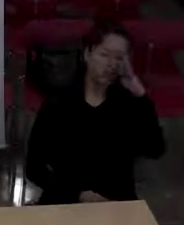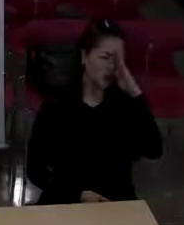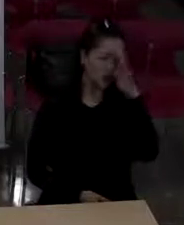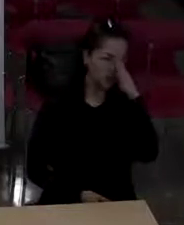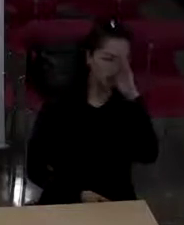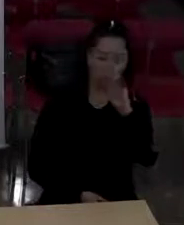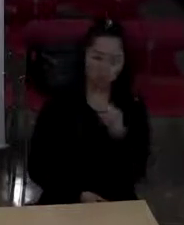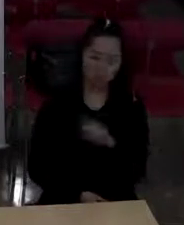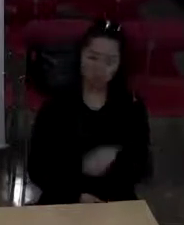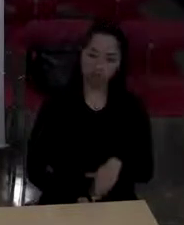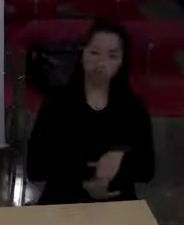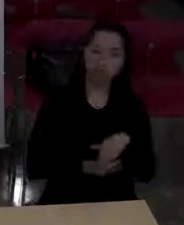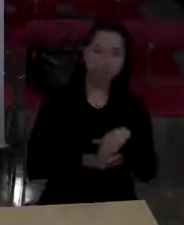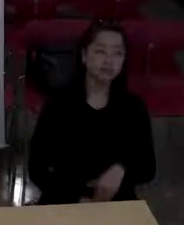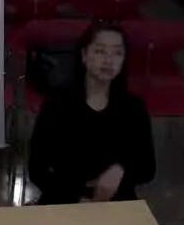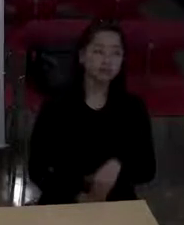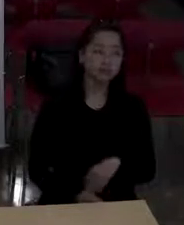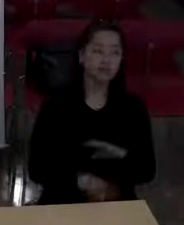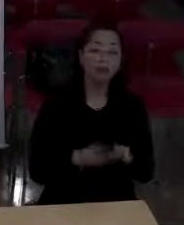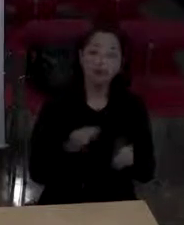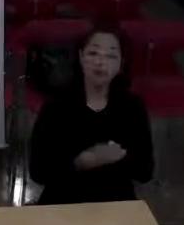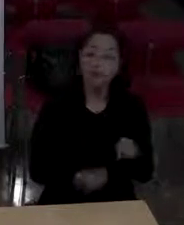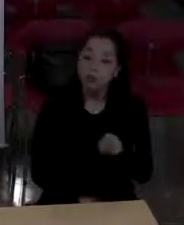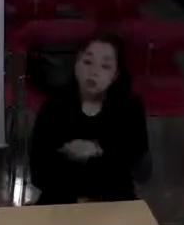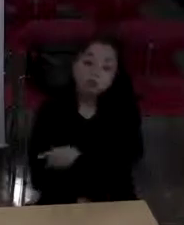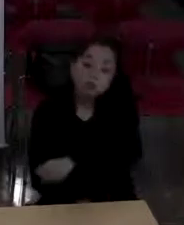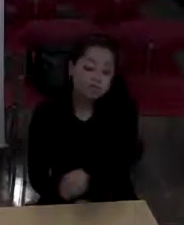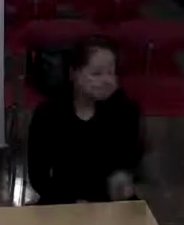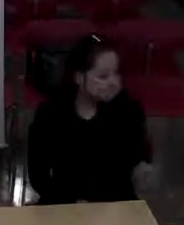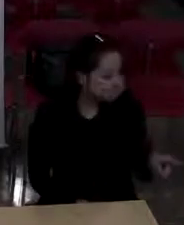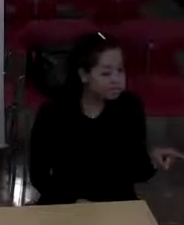acciones de otros, apoyados al mismo tiempo de herramientas que usan cuando